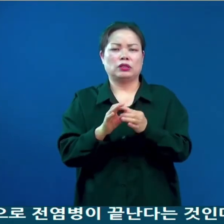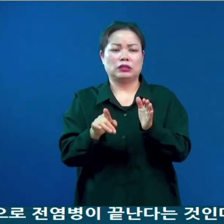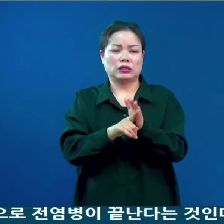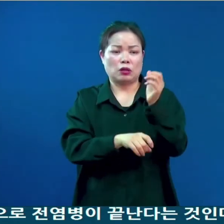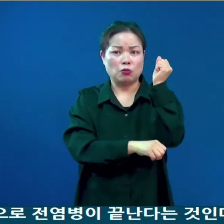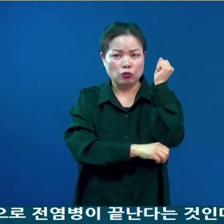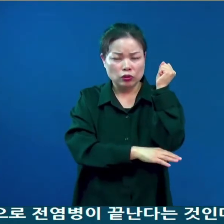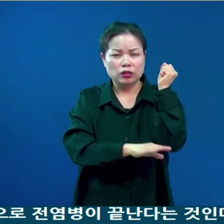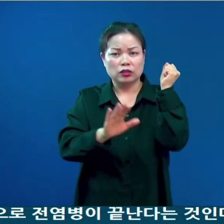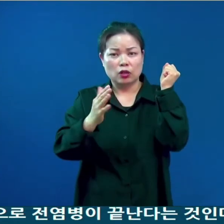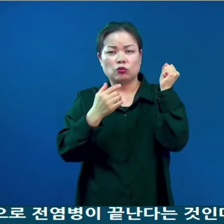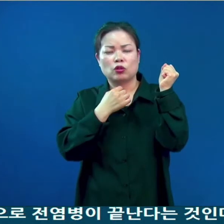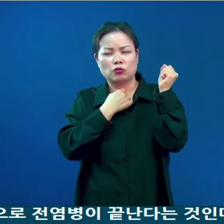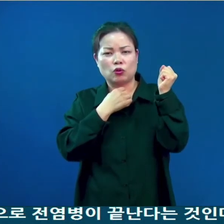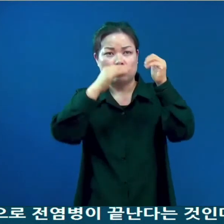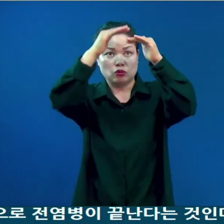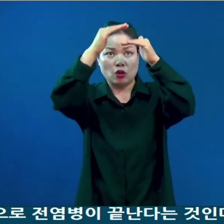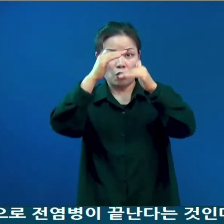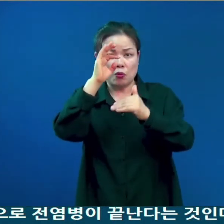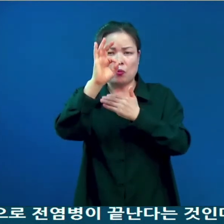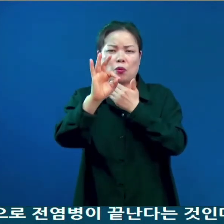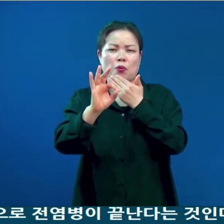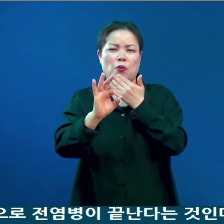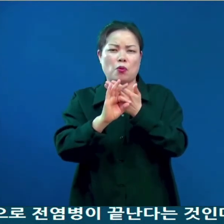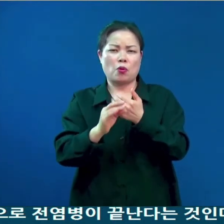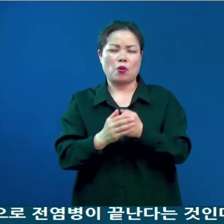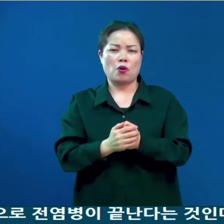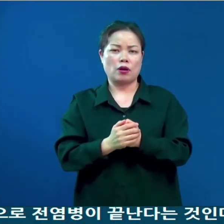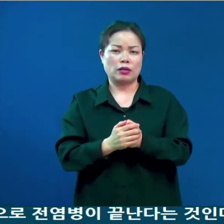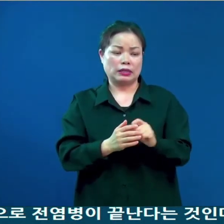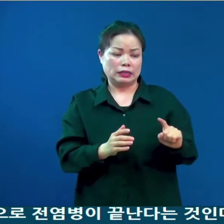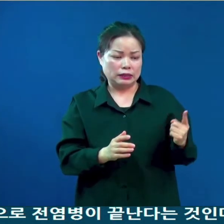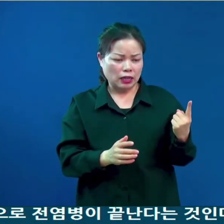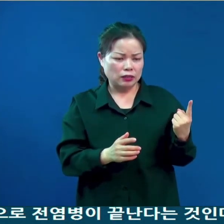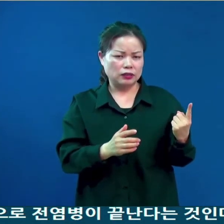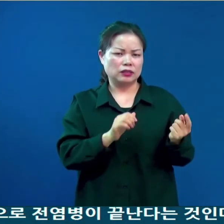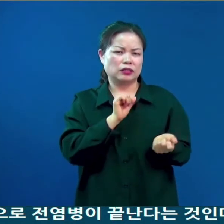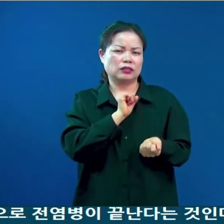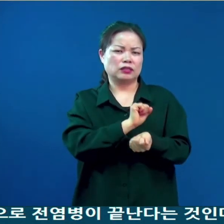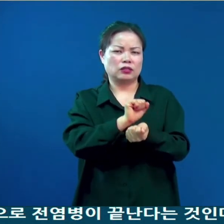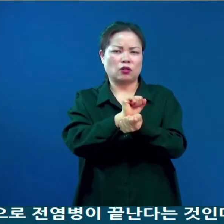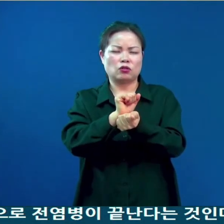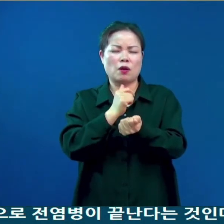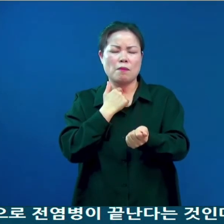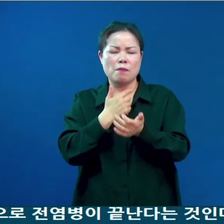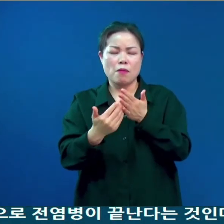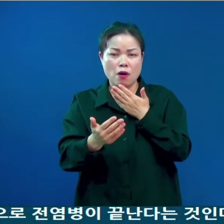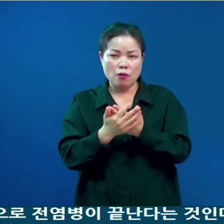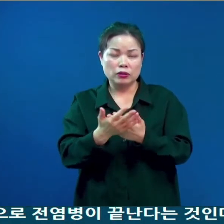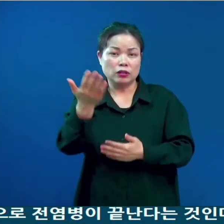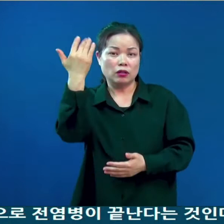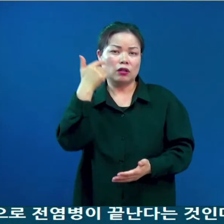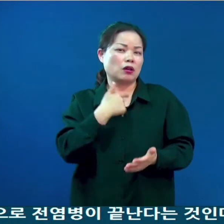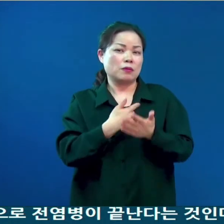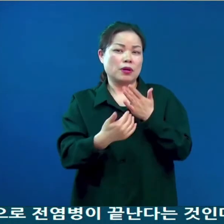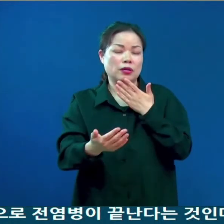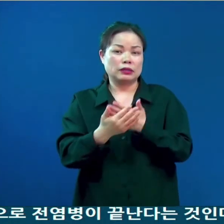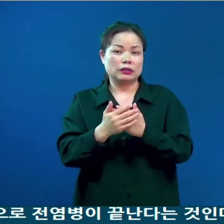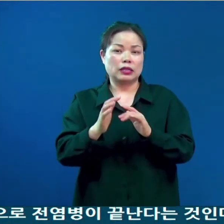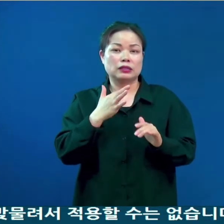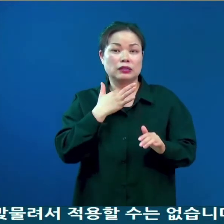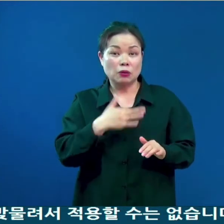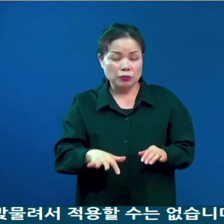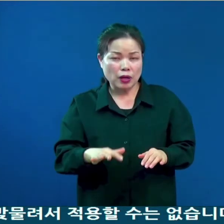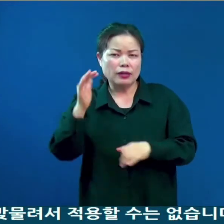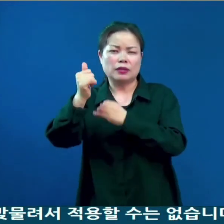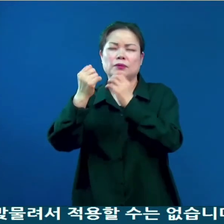하는데, 오늘 본문을 보면 다윗이 전염병을 경험하면서 이전에 경험해보지 못했던 하나님의 새로운